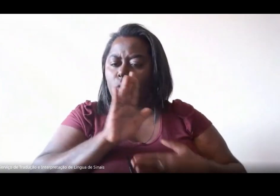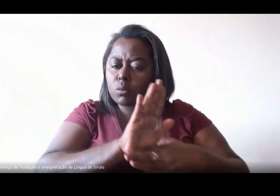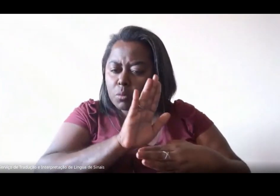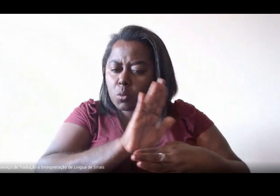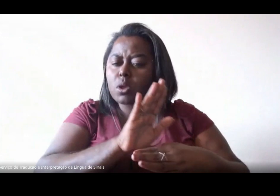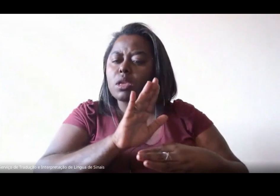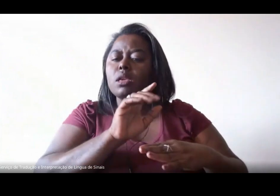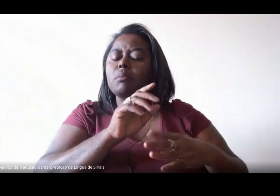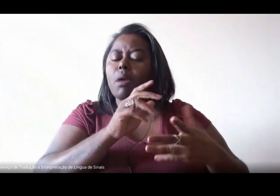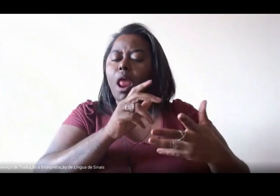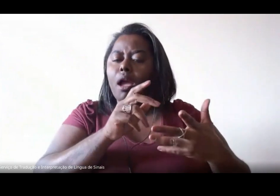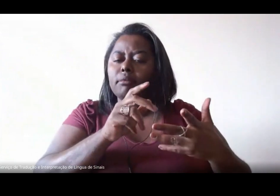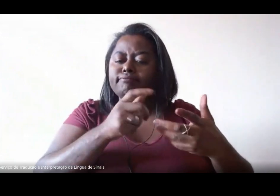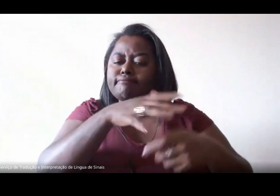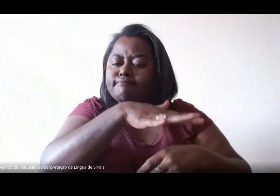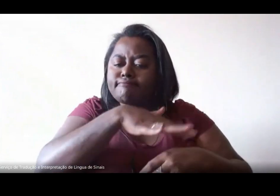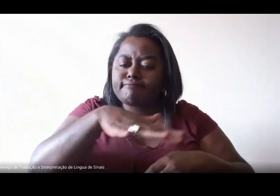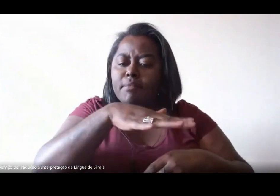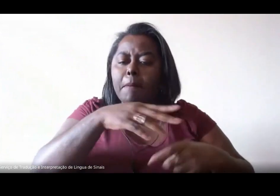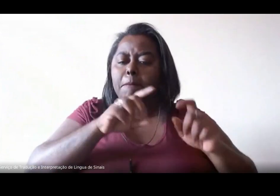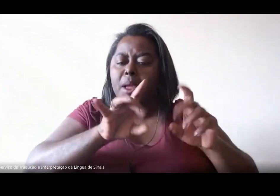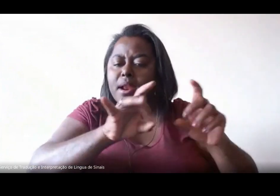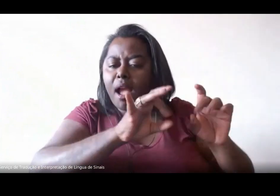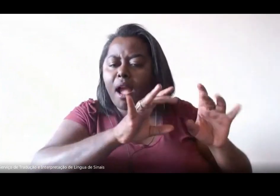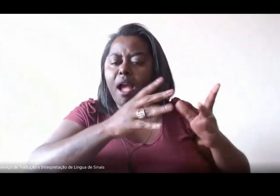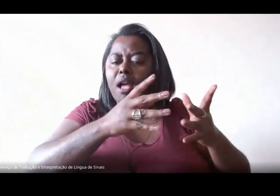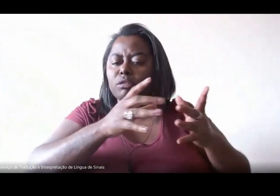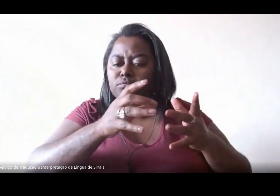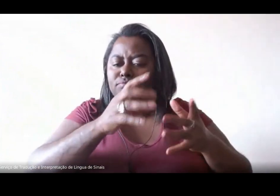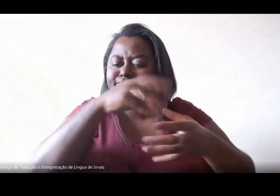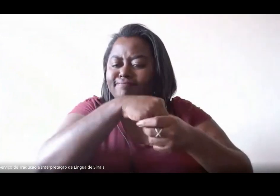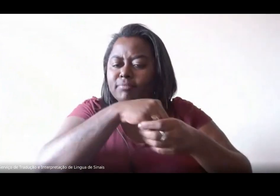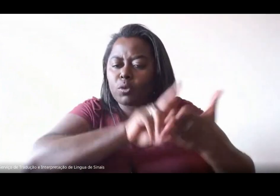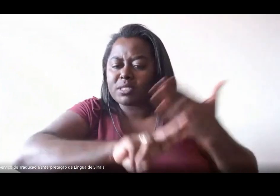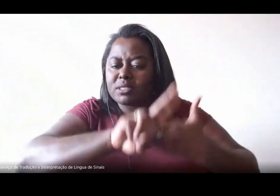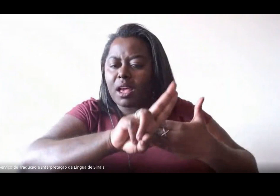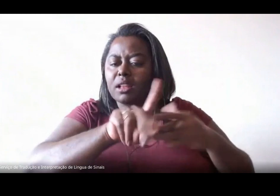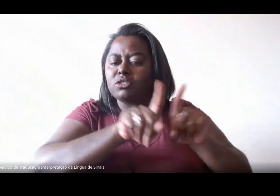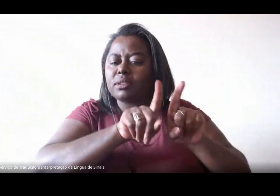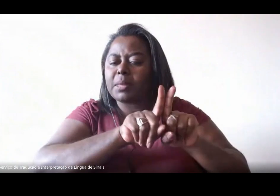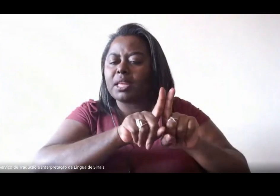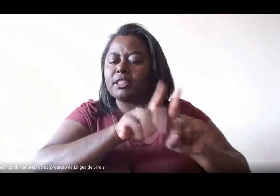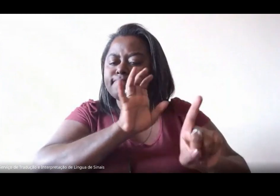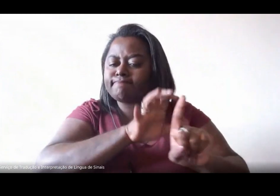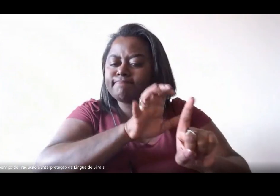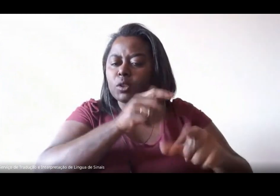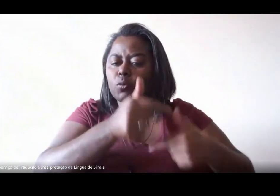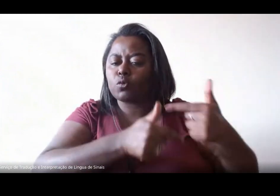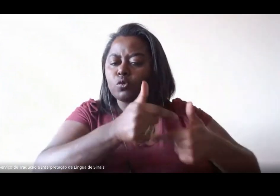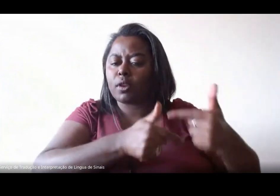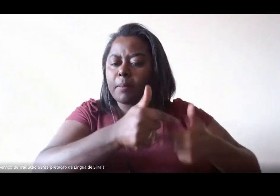aspectos mercadológicos se instituam também dentro da universidade e no funcionamento